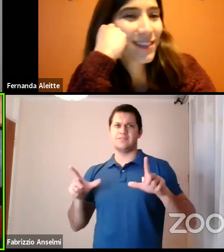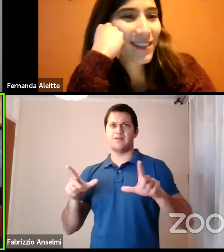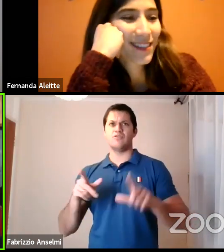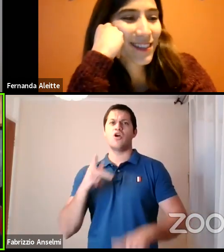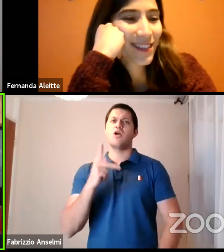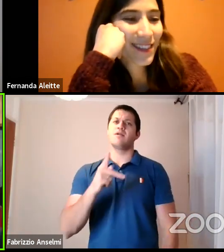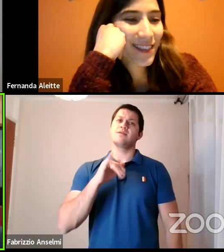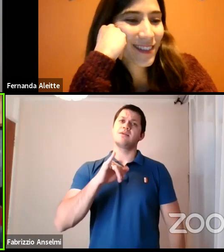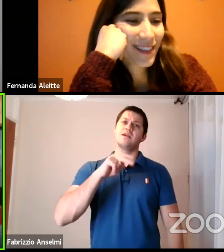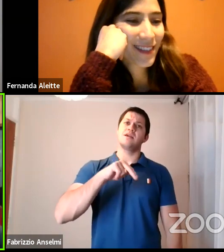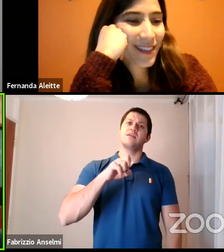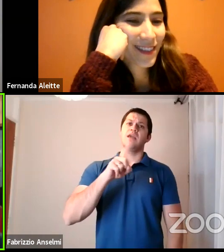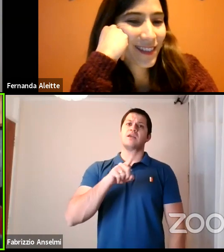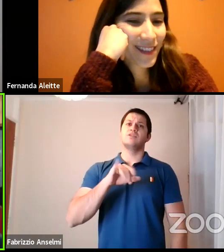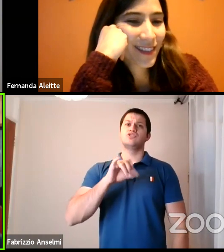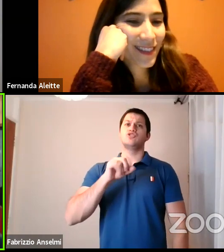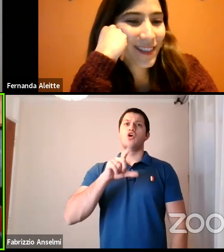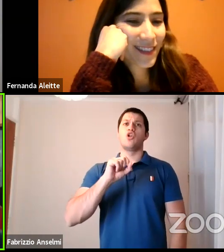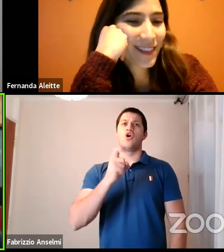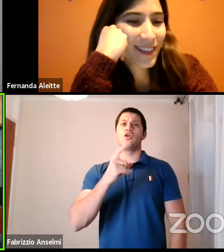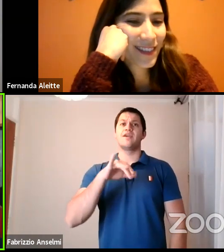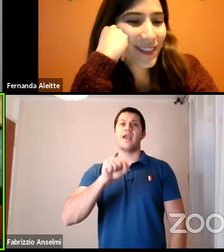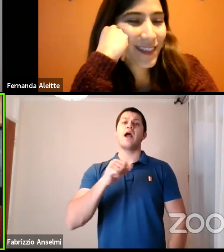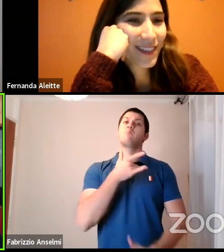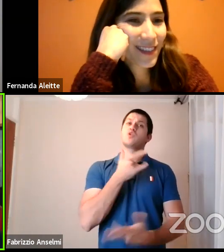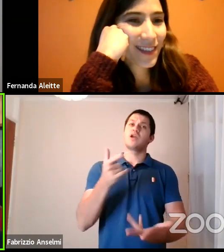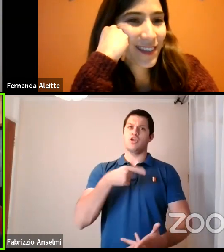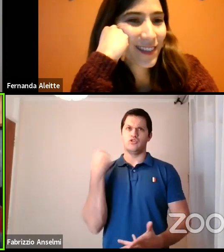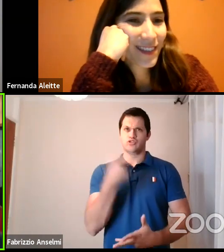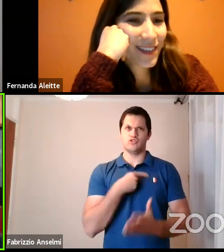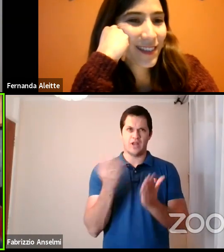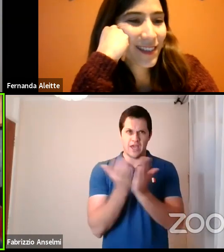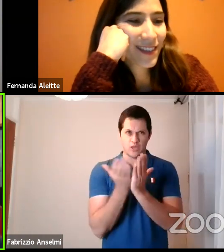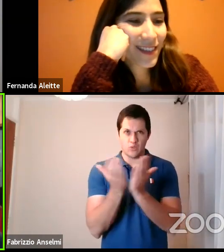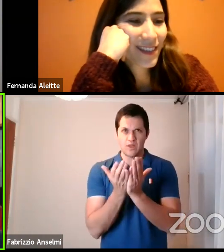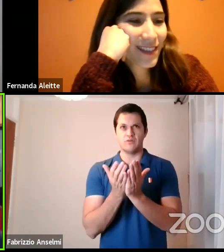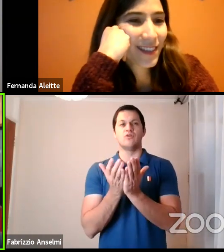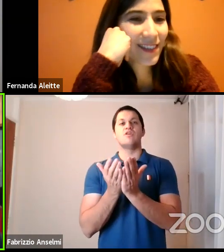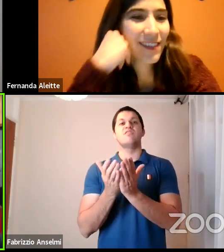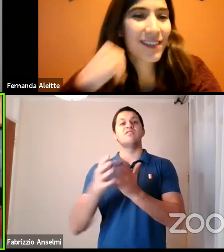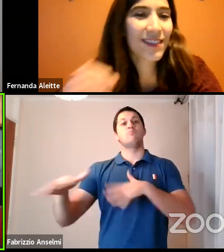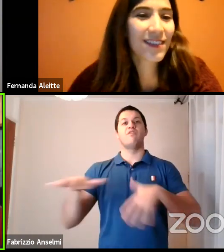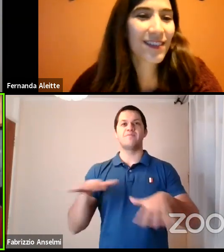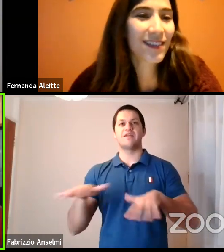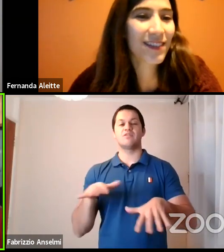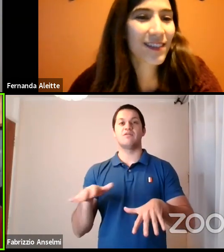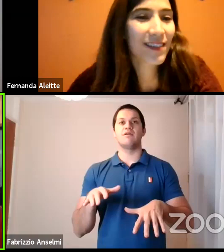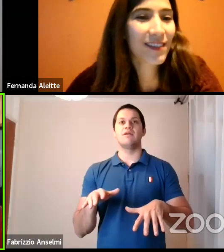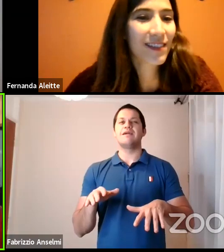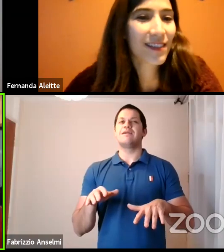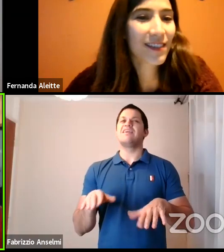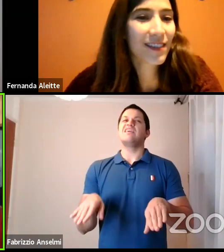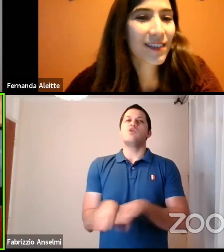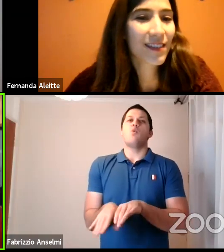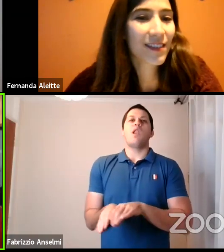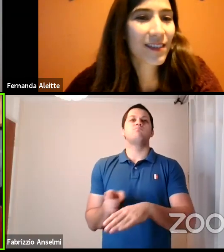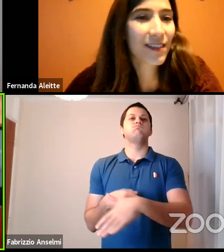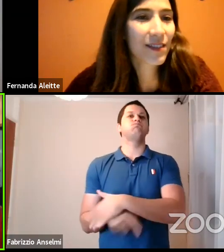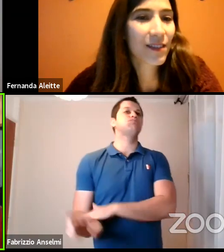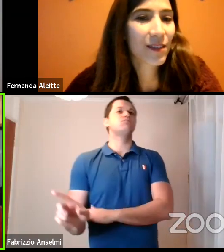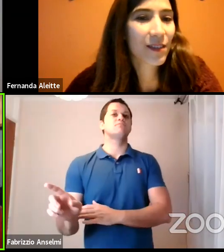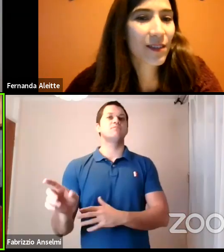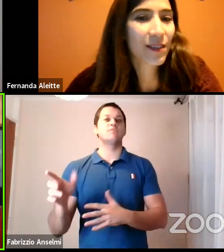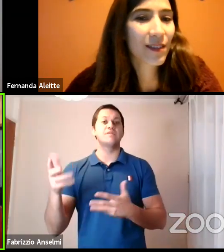porque somos estudiosos del movimiento. Pasó el gol, y por eso en nuestra malla tenemos esta